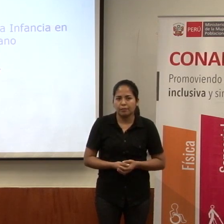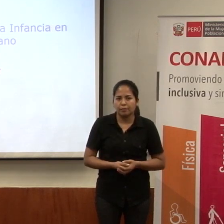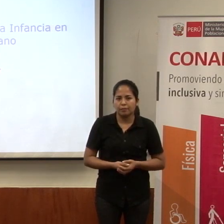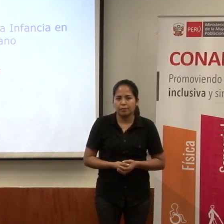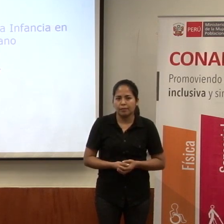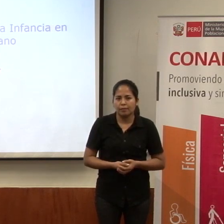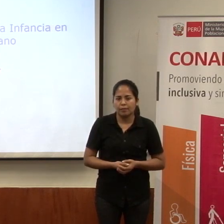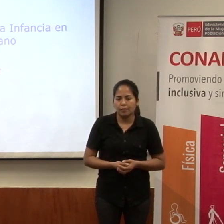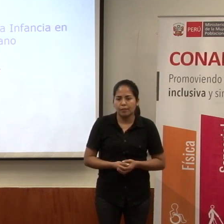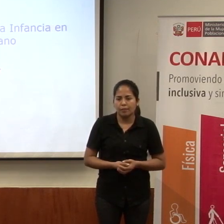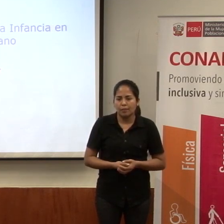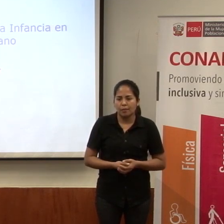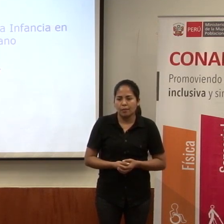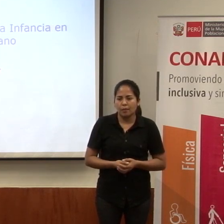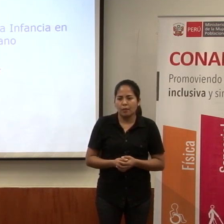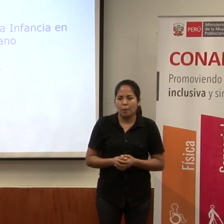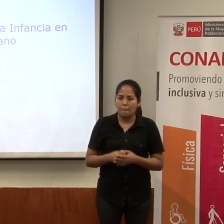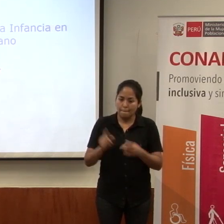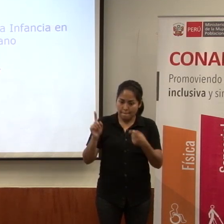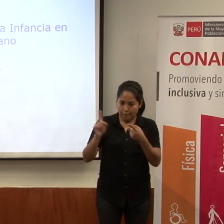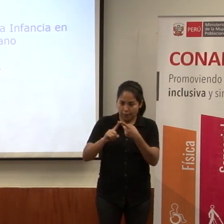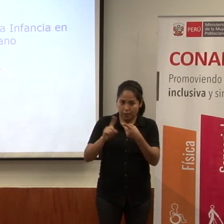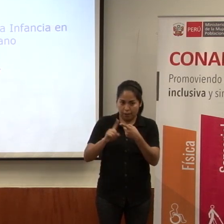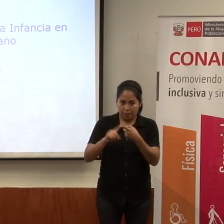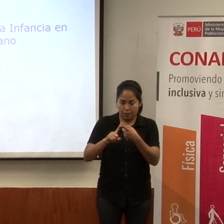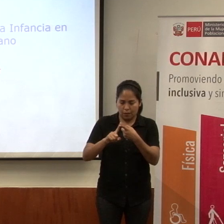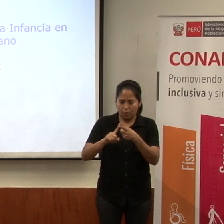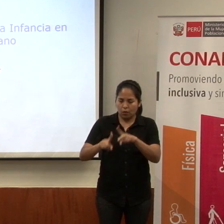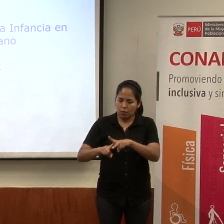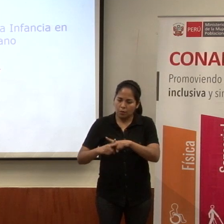Yo en la primera parte voy a recordar,